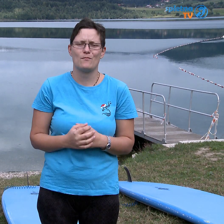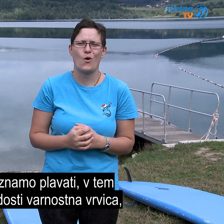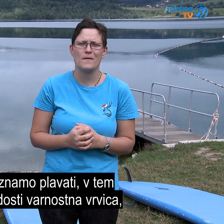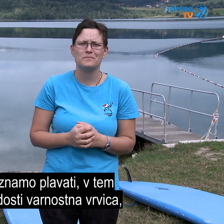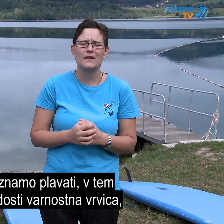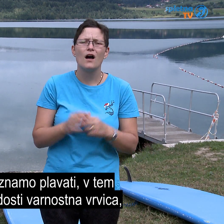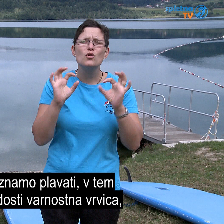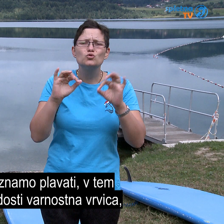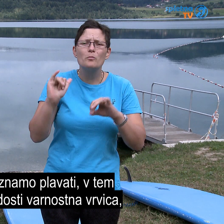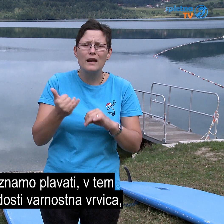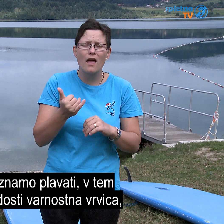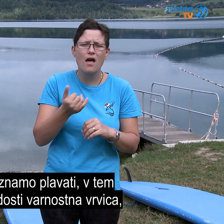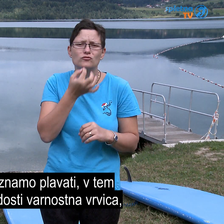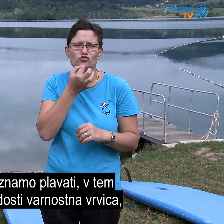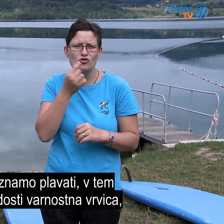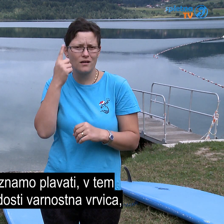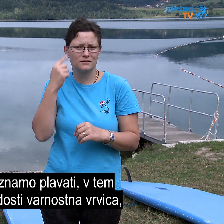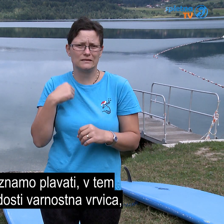Super je, če znamo plavati.